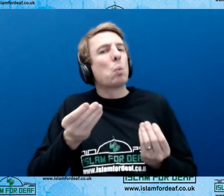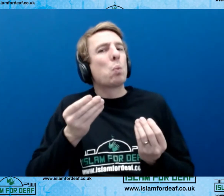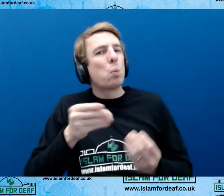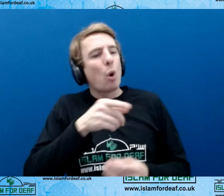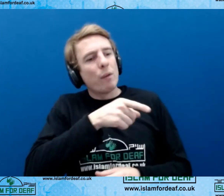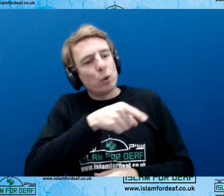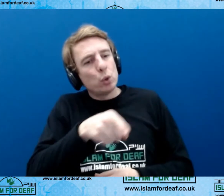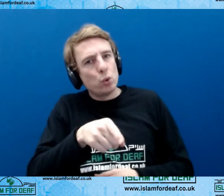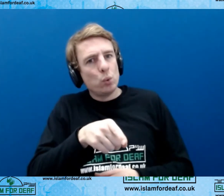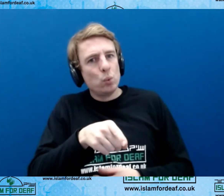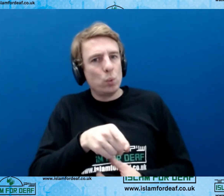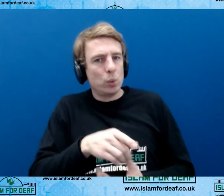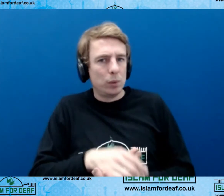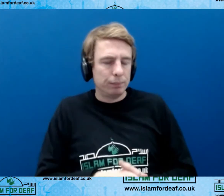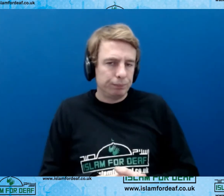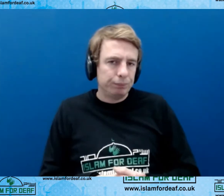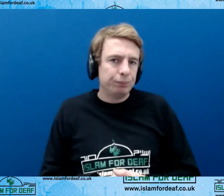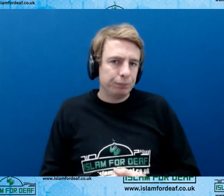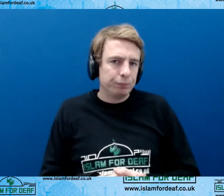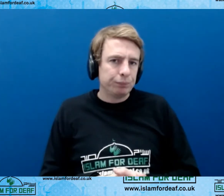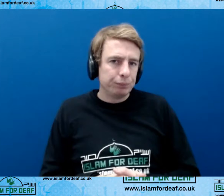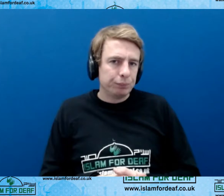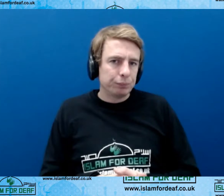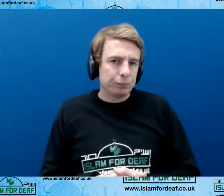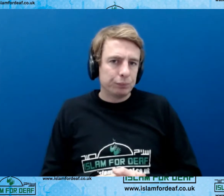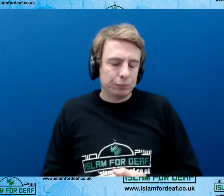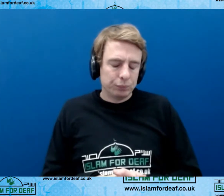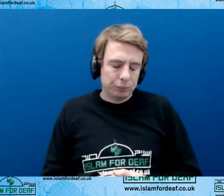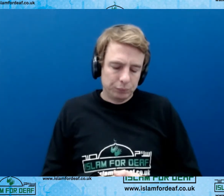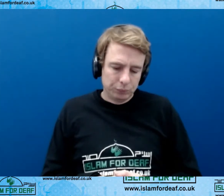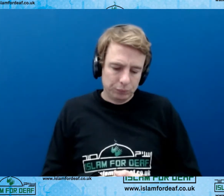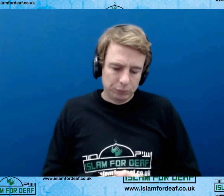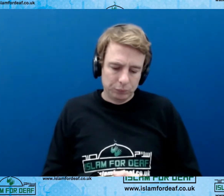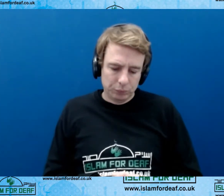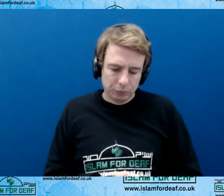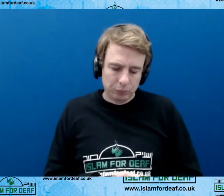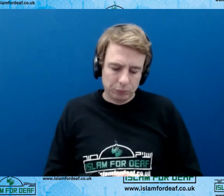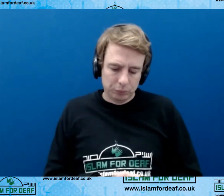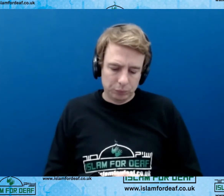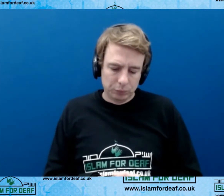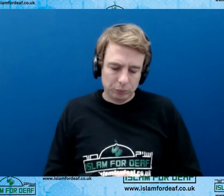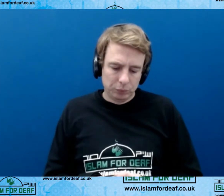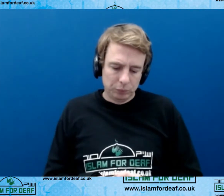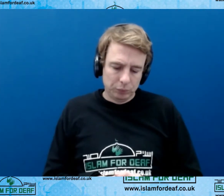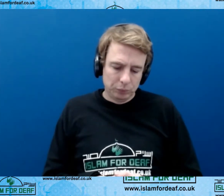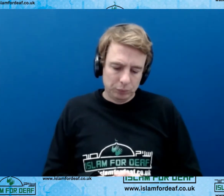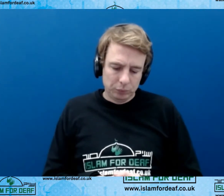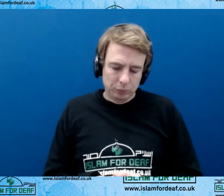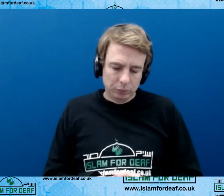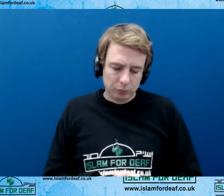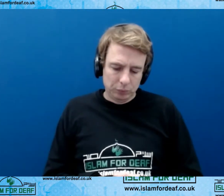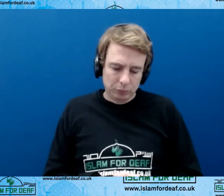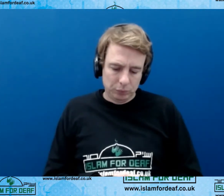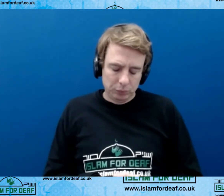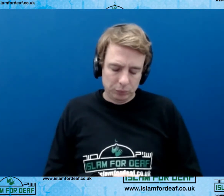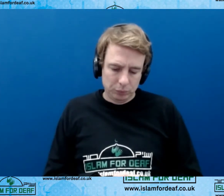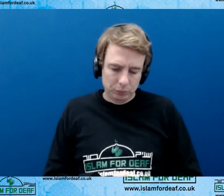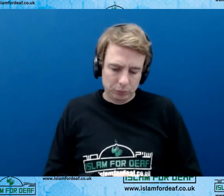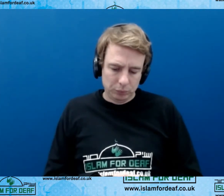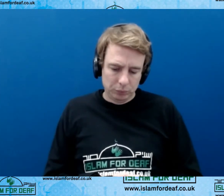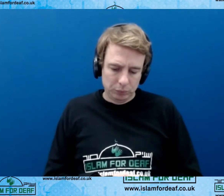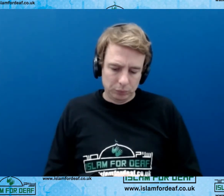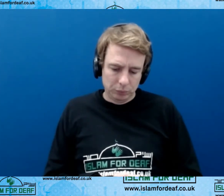والأولاد والتجارة وغير ذلك كل ذلك لا يغني عنه من الله شيئا ومن عذاب الله